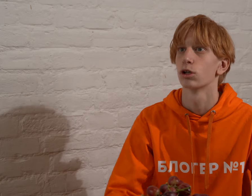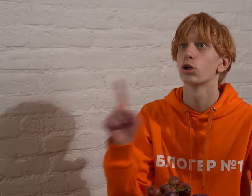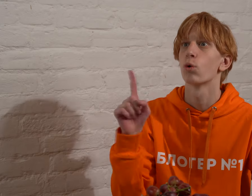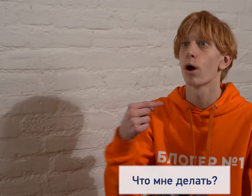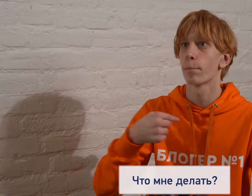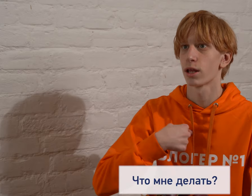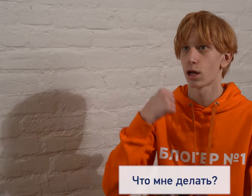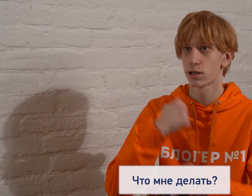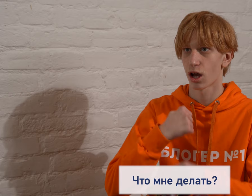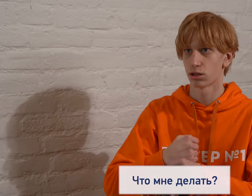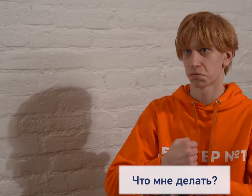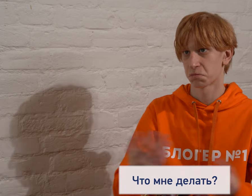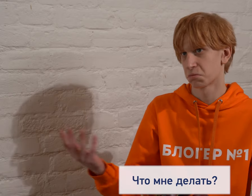Что мне делать?